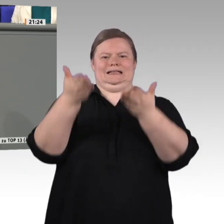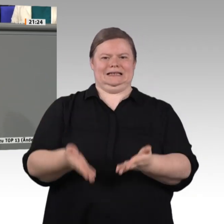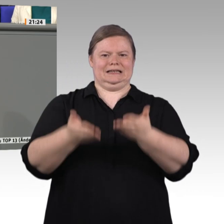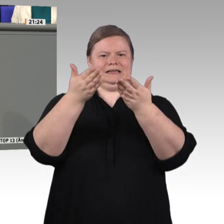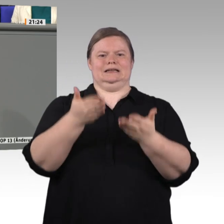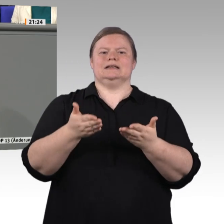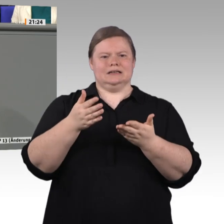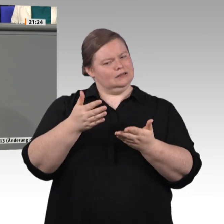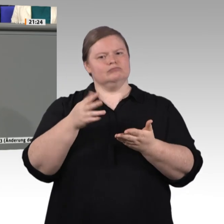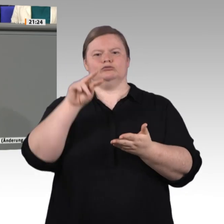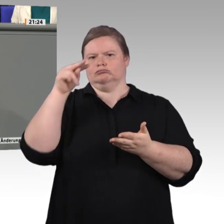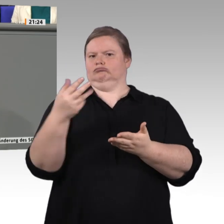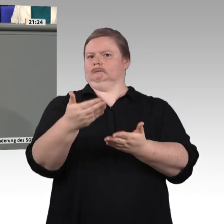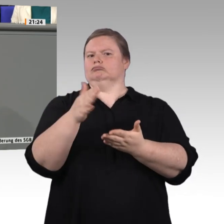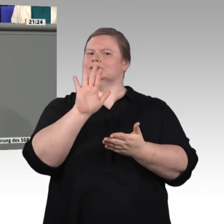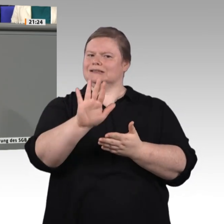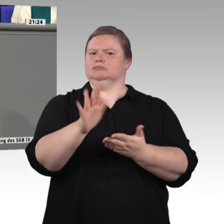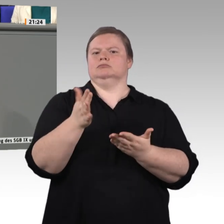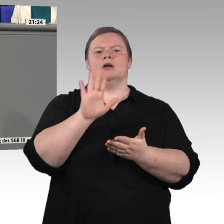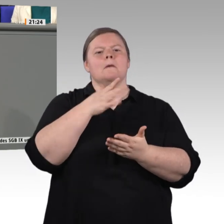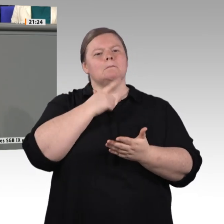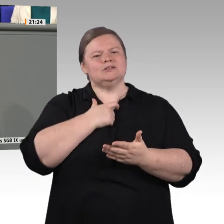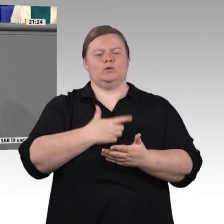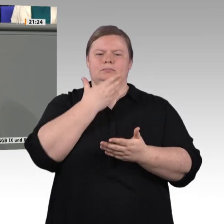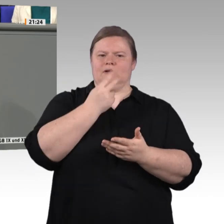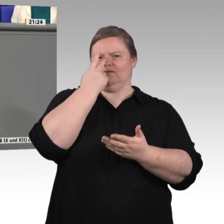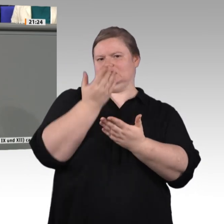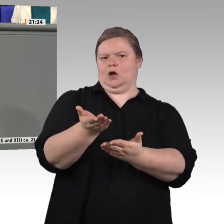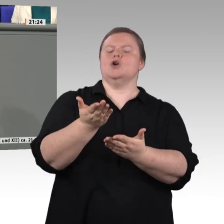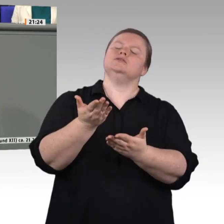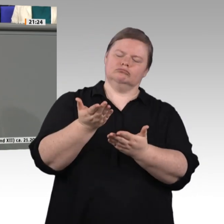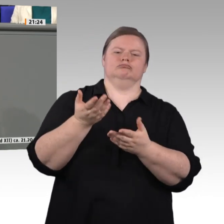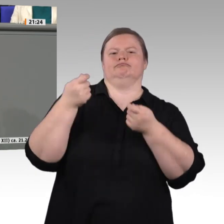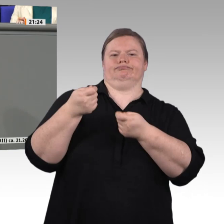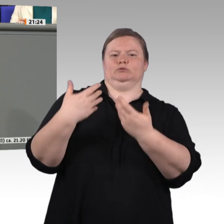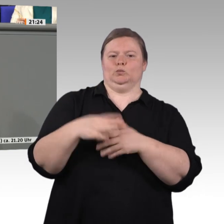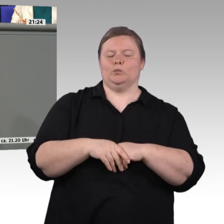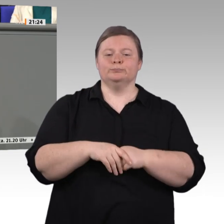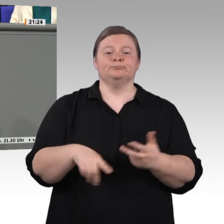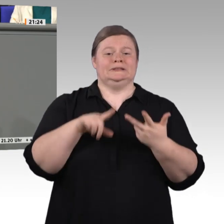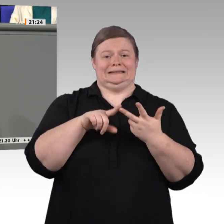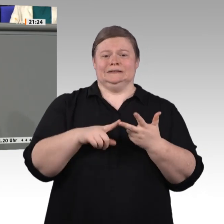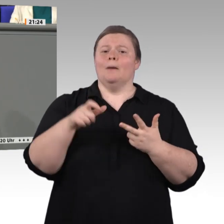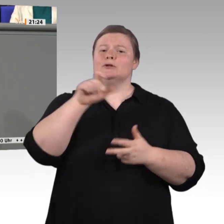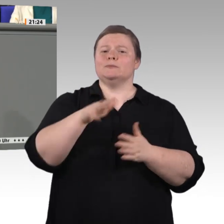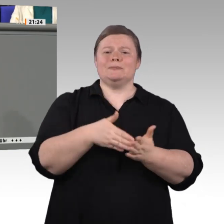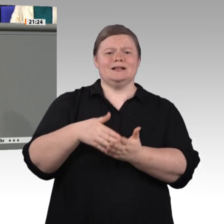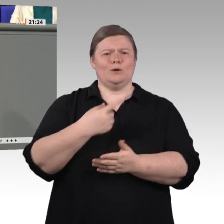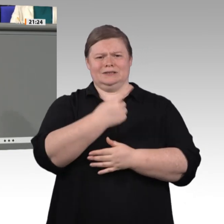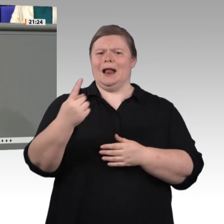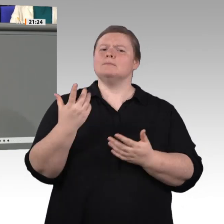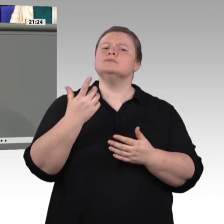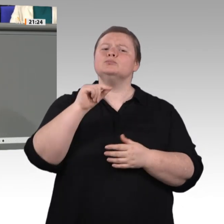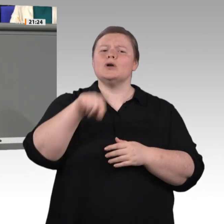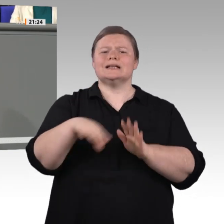01.01.20 Leistungen erhalten werden, unabhängig davon, ob sie ambulant, teilstationär oder stationär